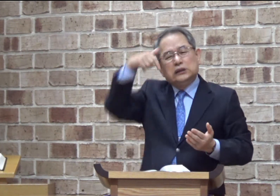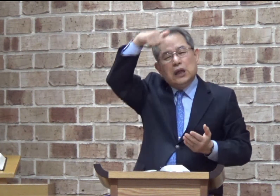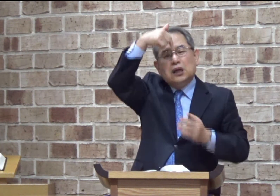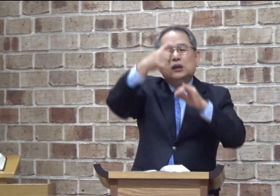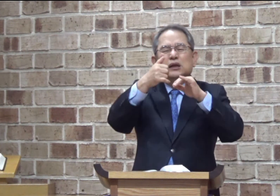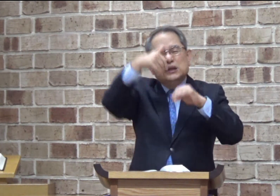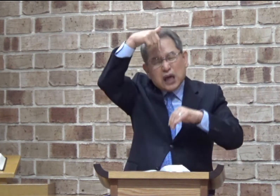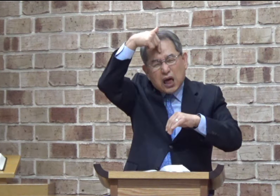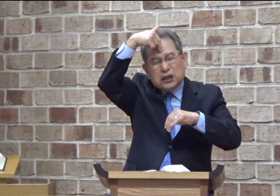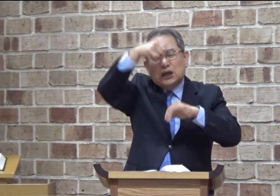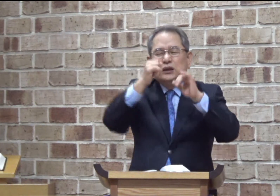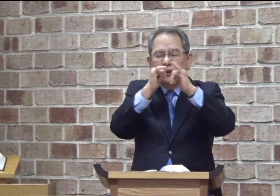옛사람의